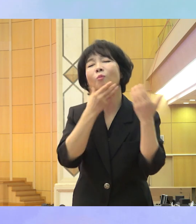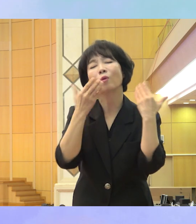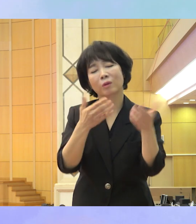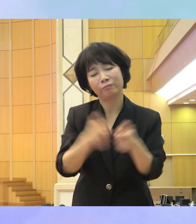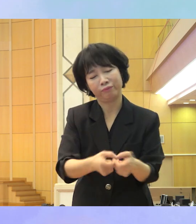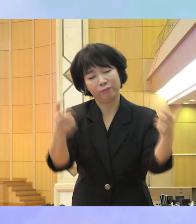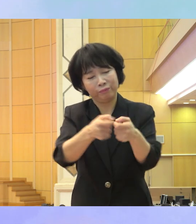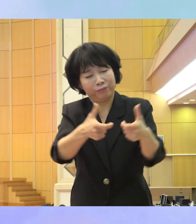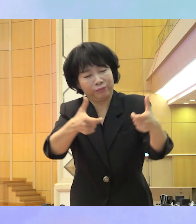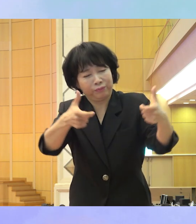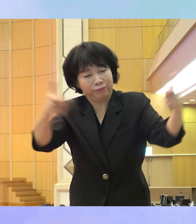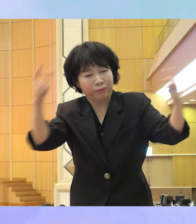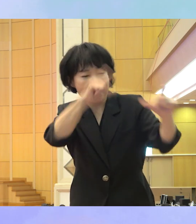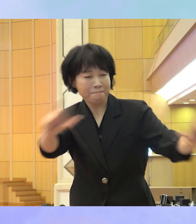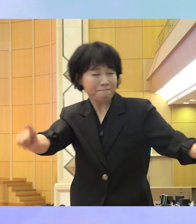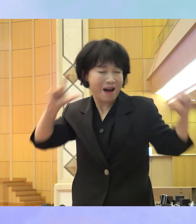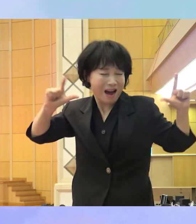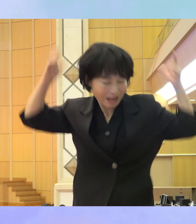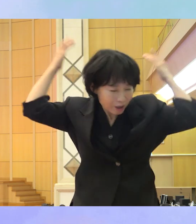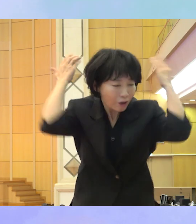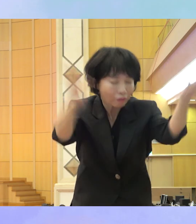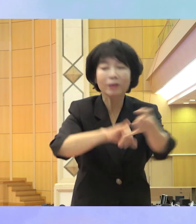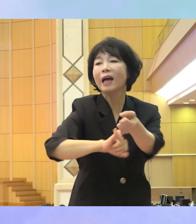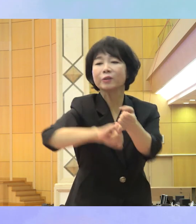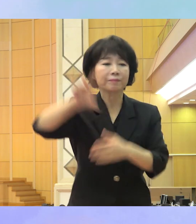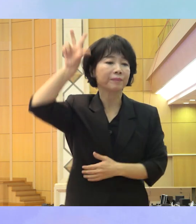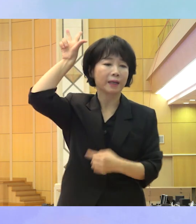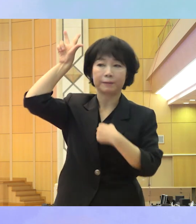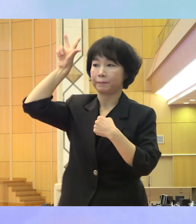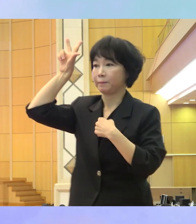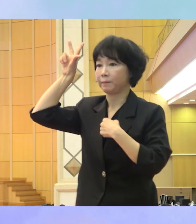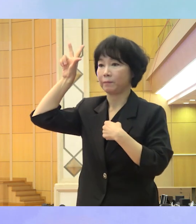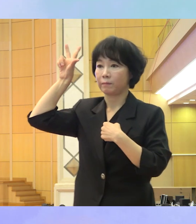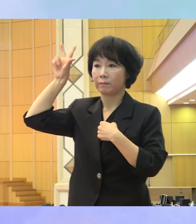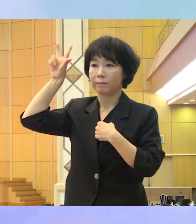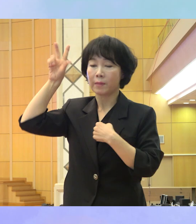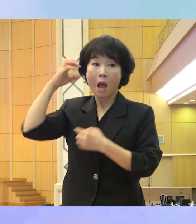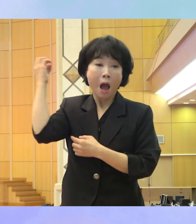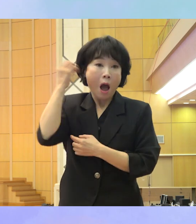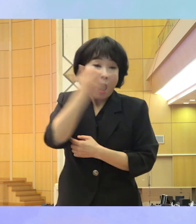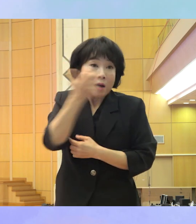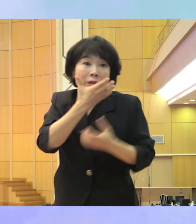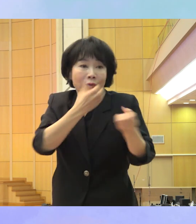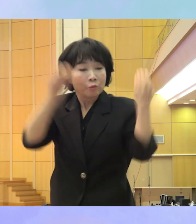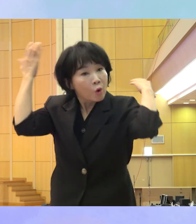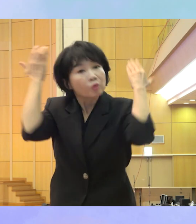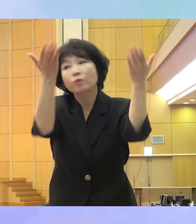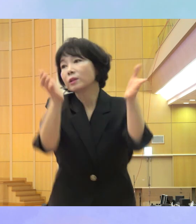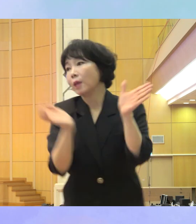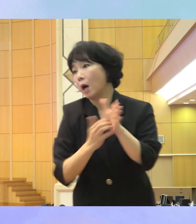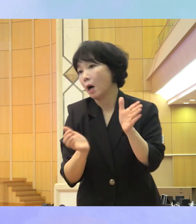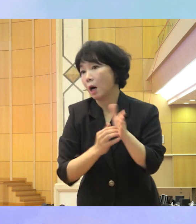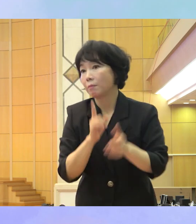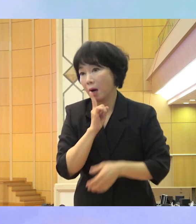번성케 하고 창대케 하고 창대케 하리로다. 어마어마한 축복을 받았잖아요.